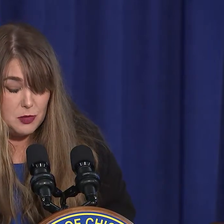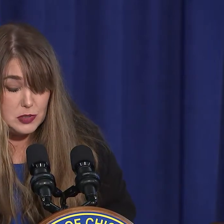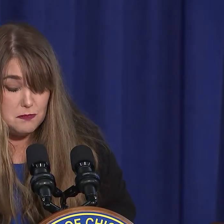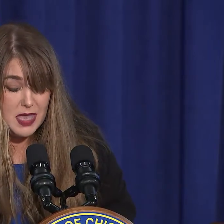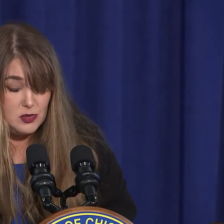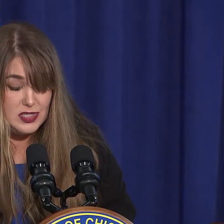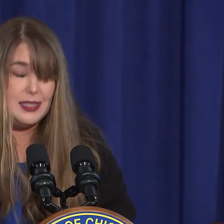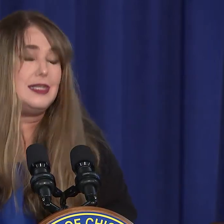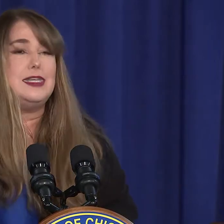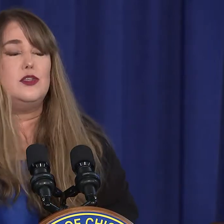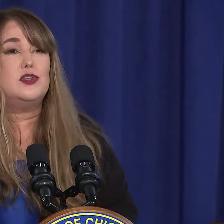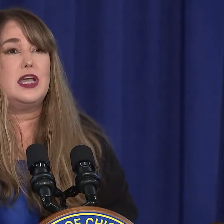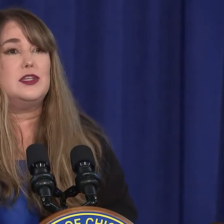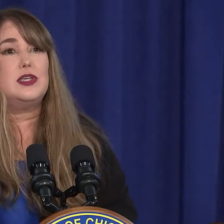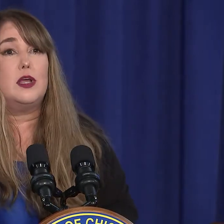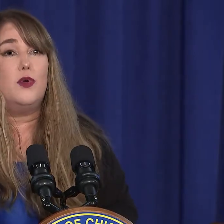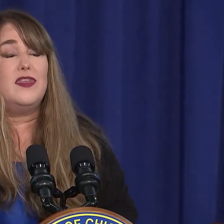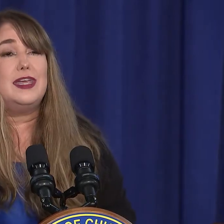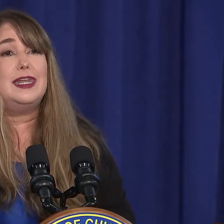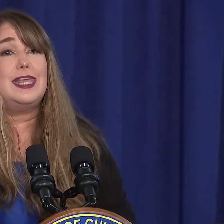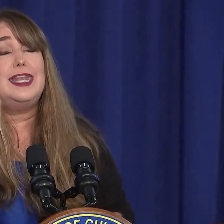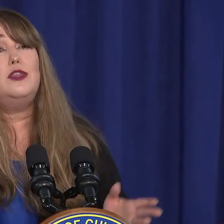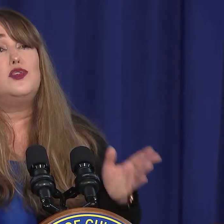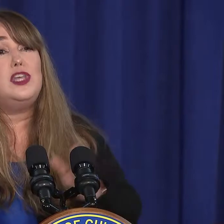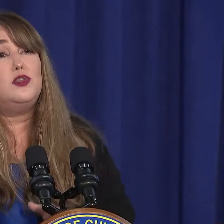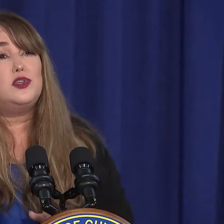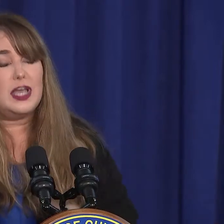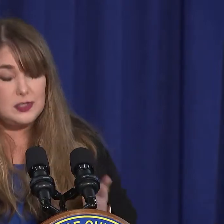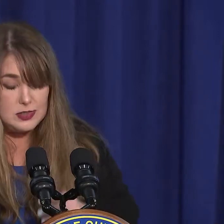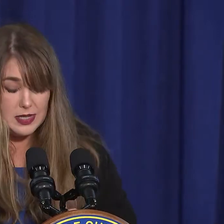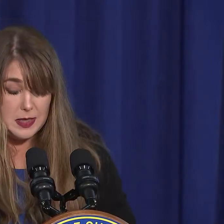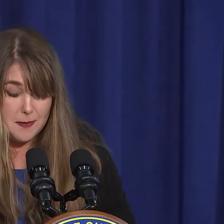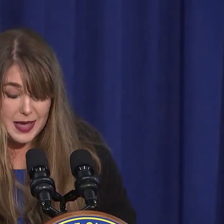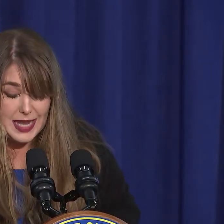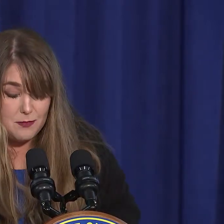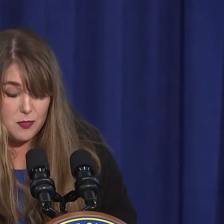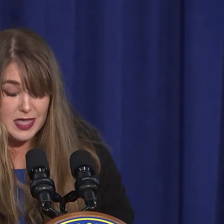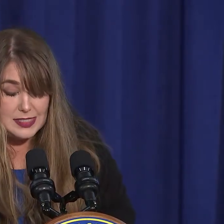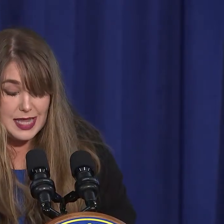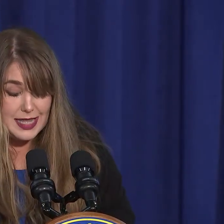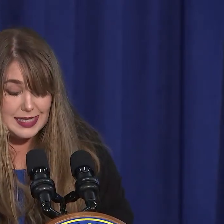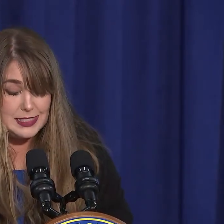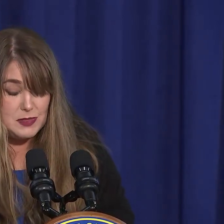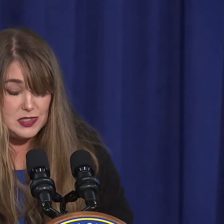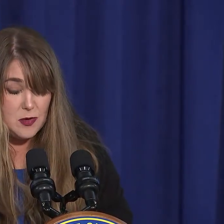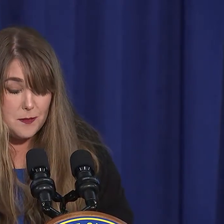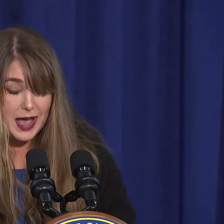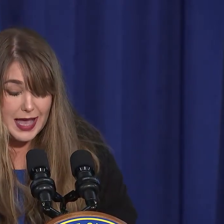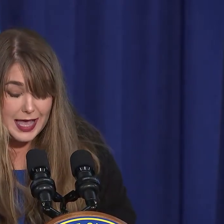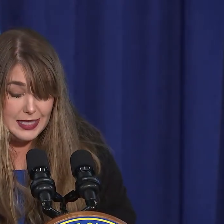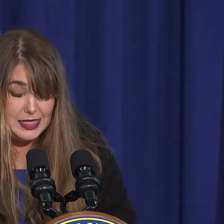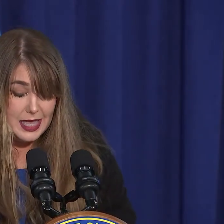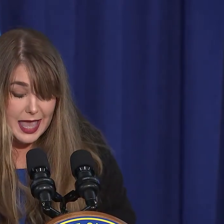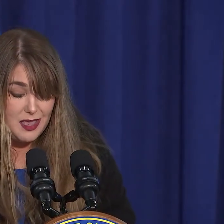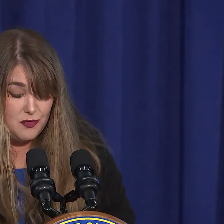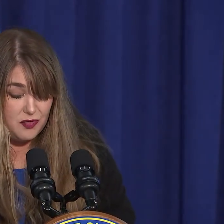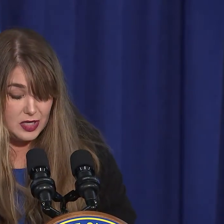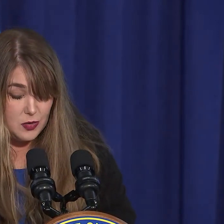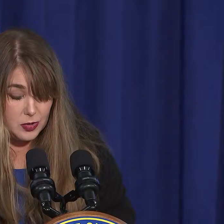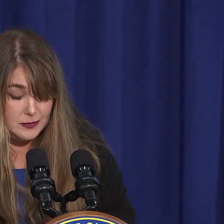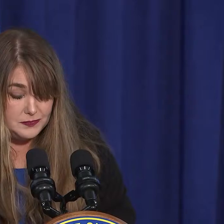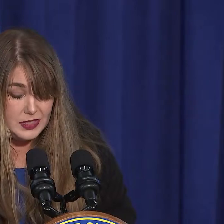Hoy tenemos menos de 300 casos. Recuerden que requiere 200 casos para moverse a la transmisión baja